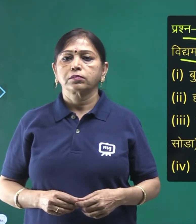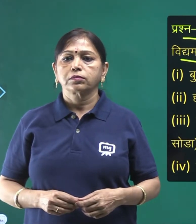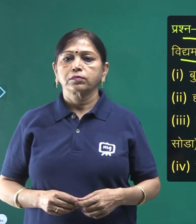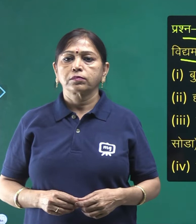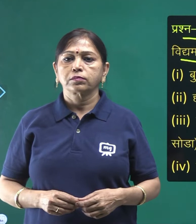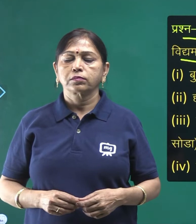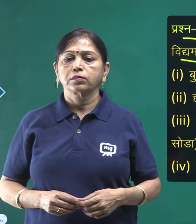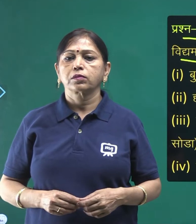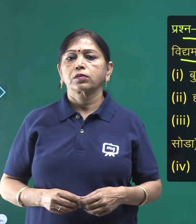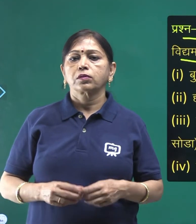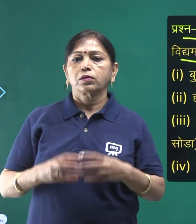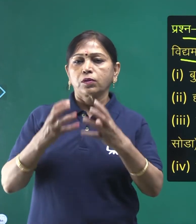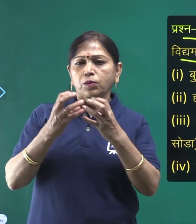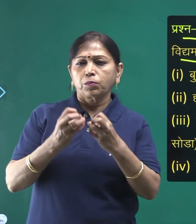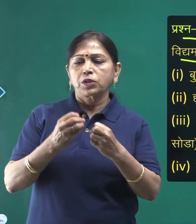बुझा हुआ चूना